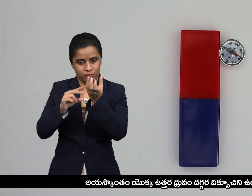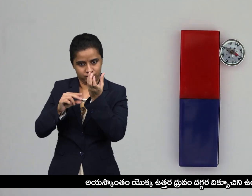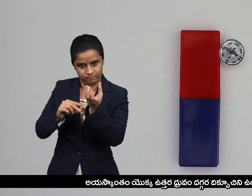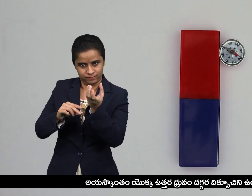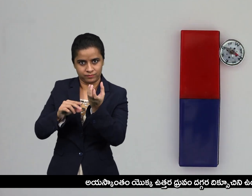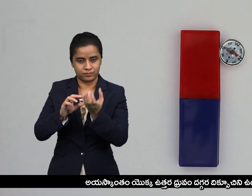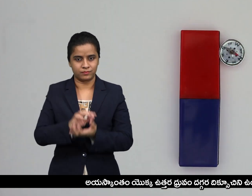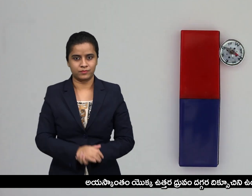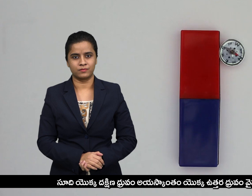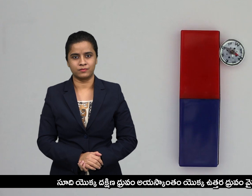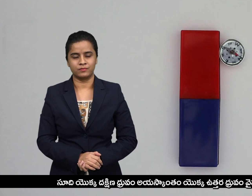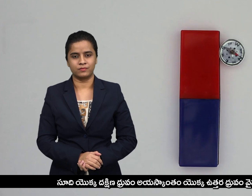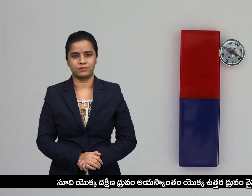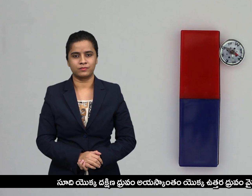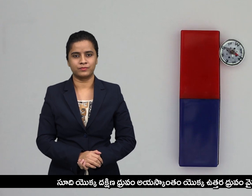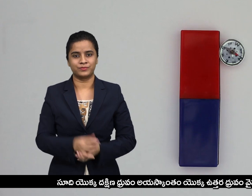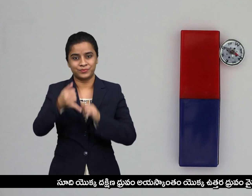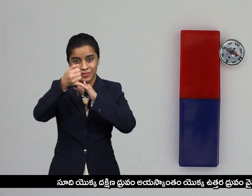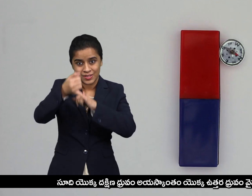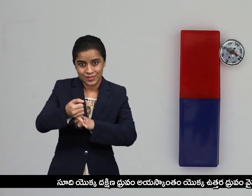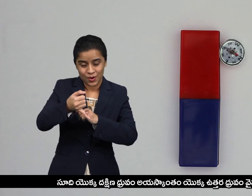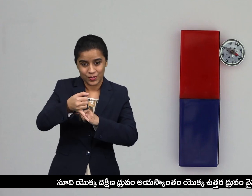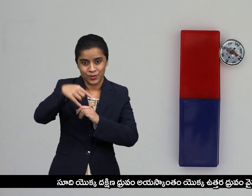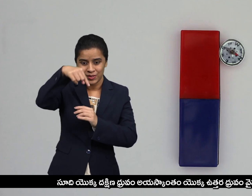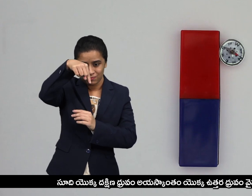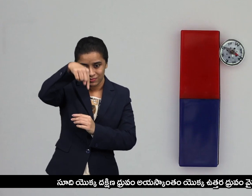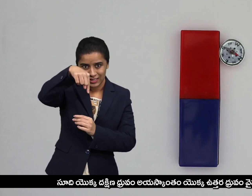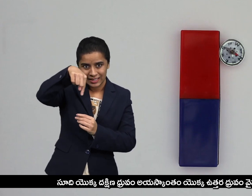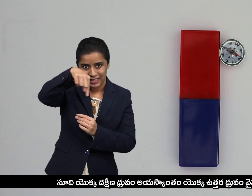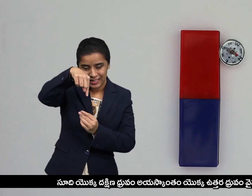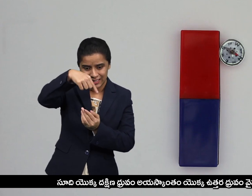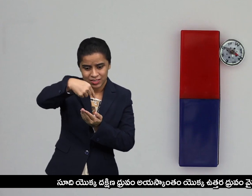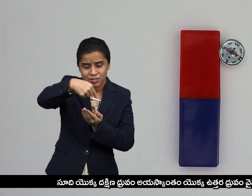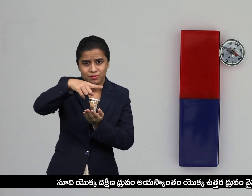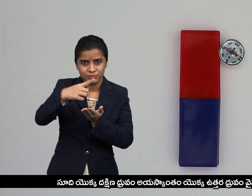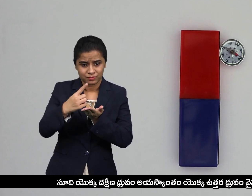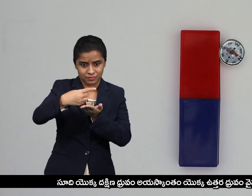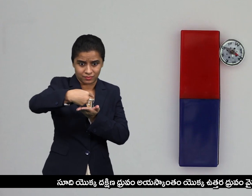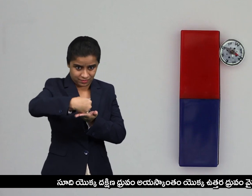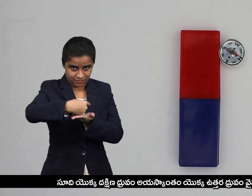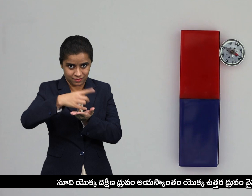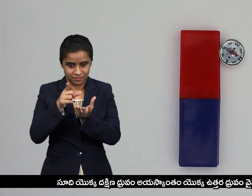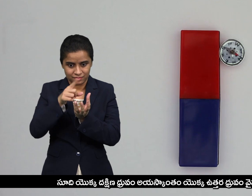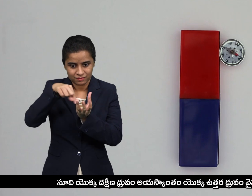ఉంచండి. సూది యొక్క దక్షిణ ధ్రువం అయస్కాంతం యొక్క ఉత్తర ధ్రువం వైపు చూపుతుంది.